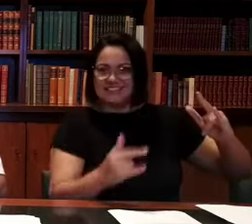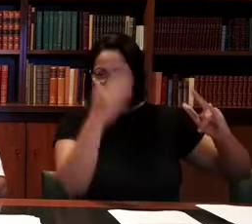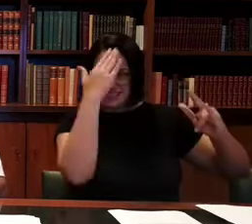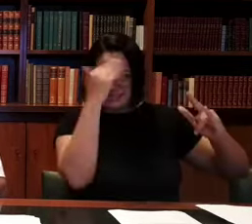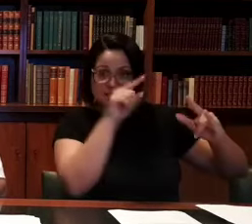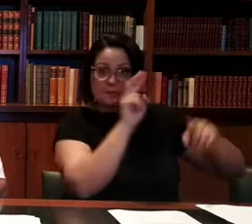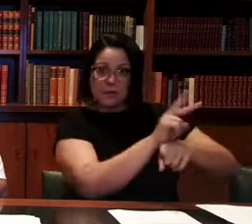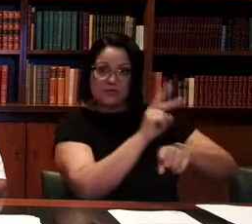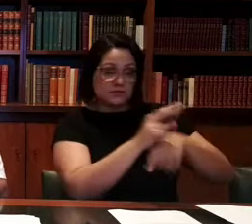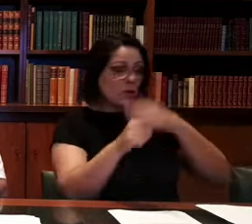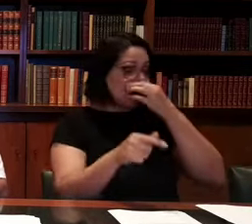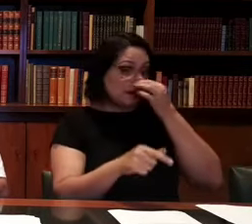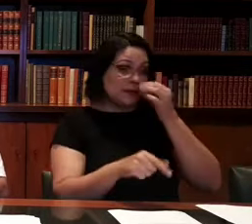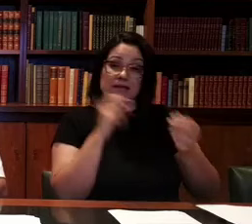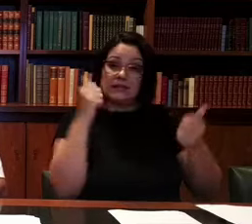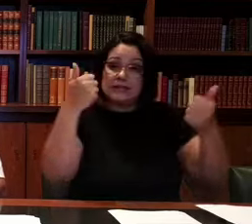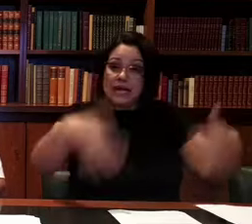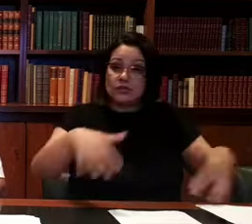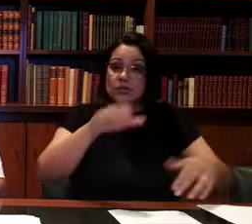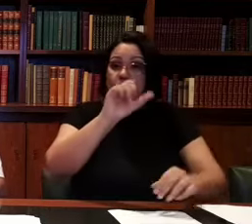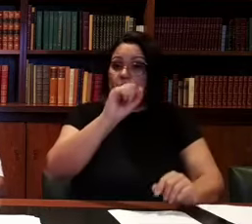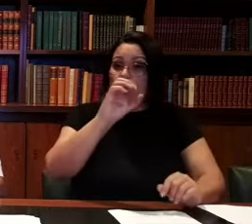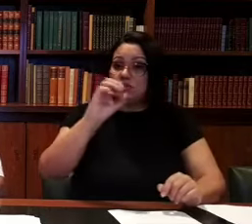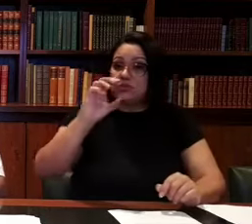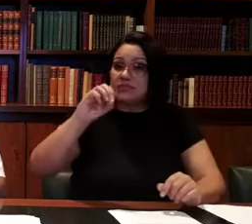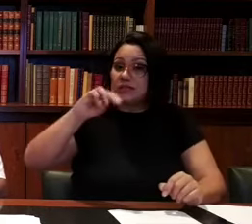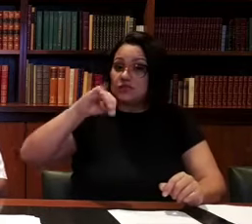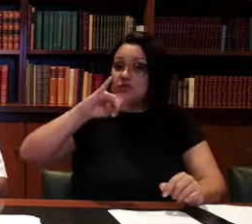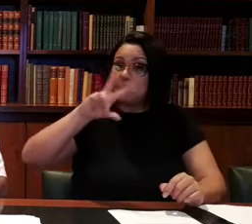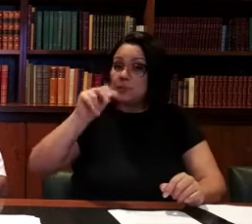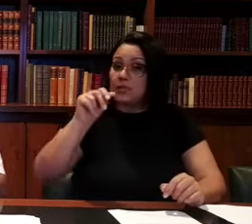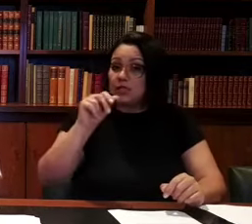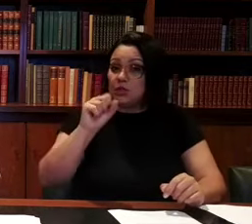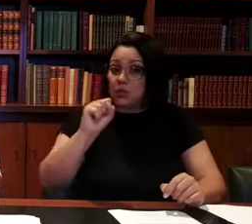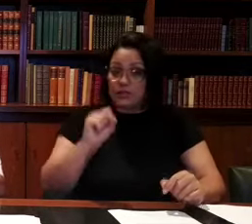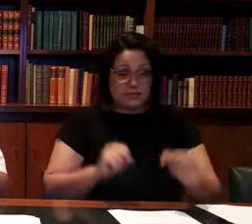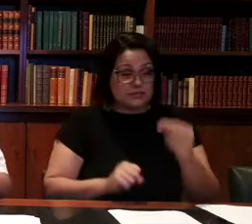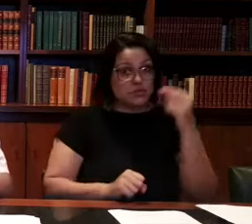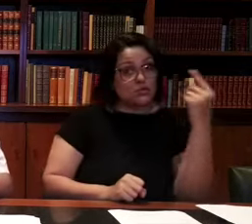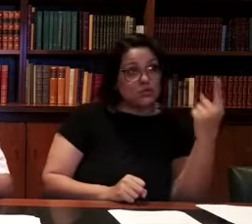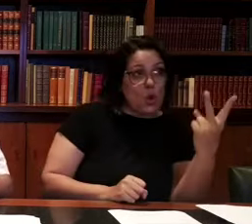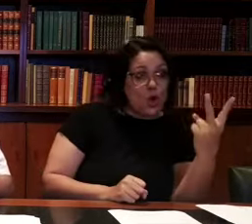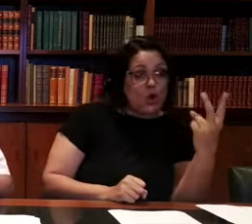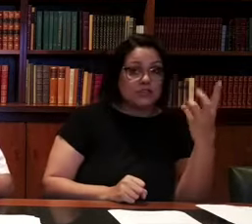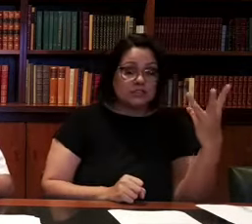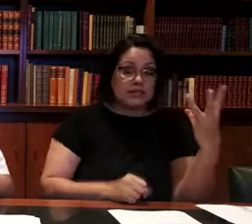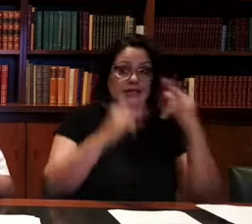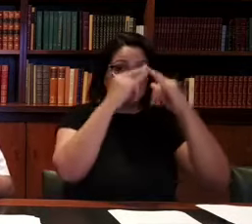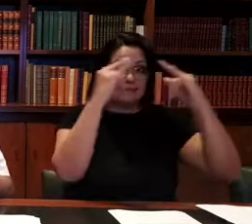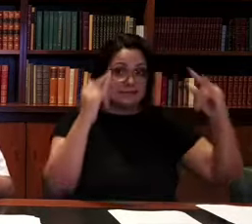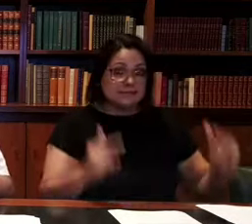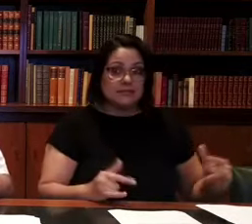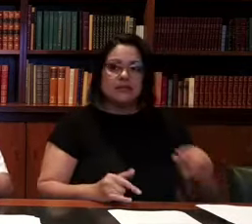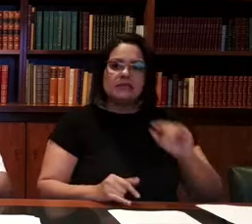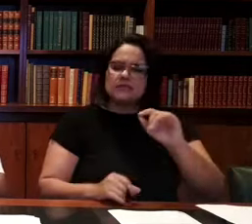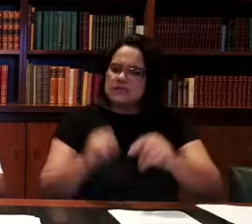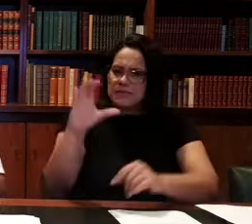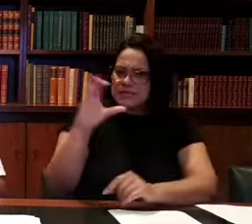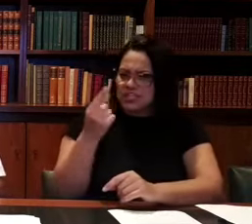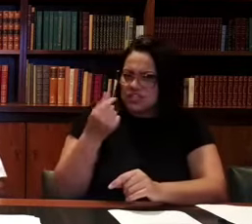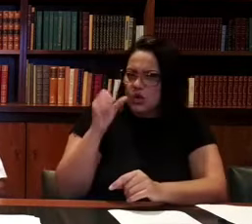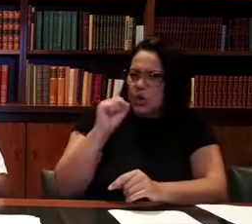gastar os seus milhões com 2 ou 3 cristais de campanha e o garfo posto você pega os seus milhões